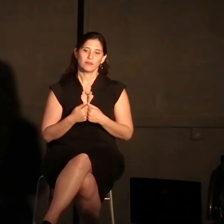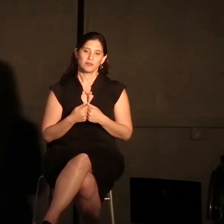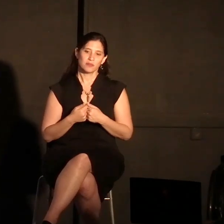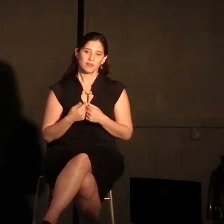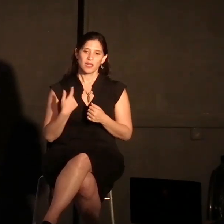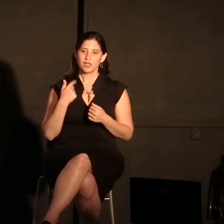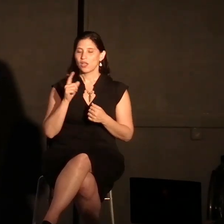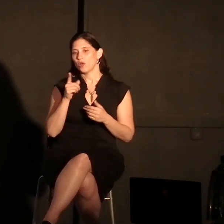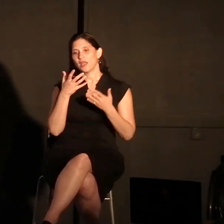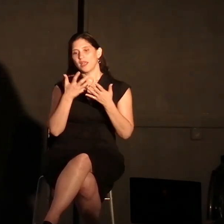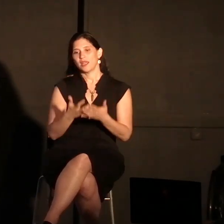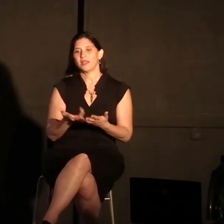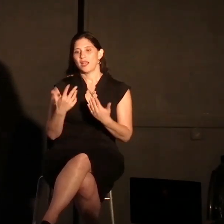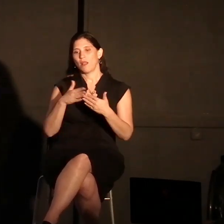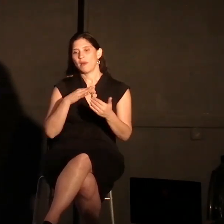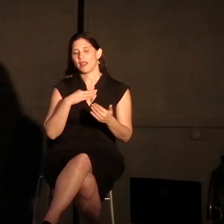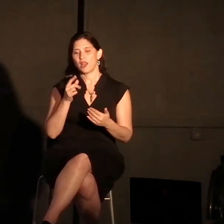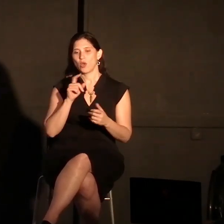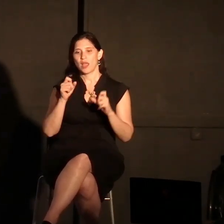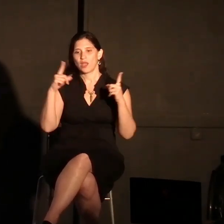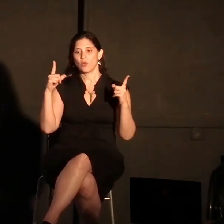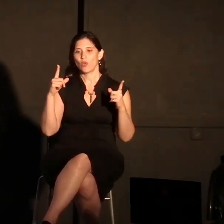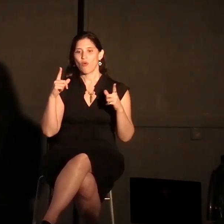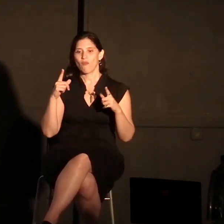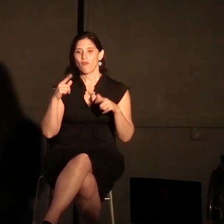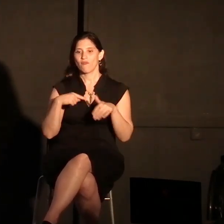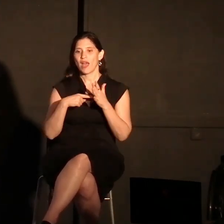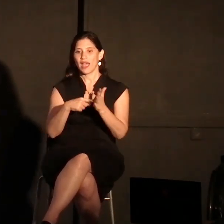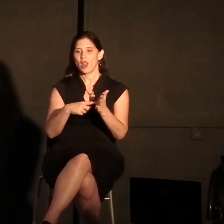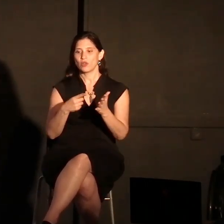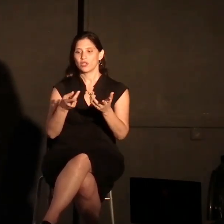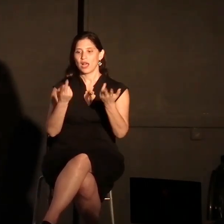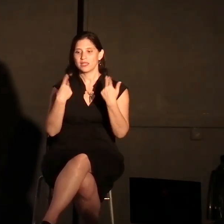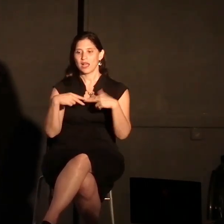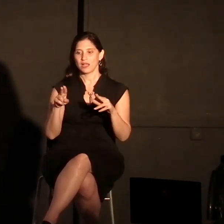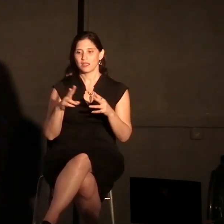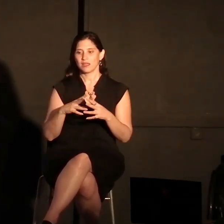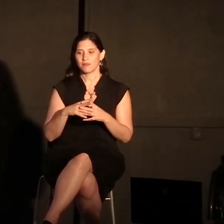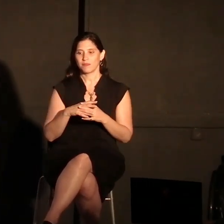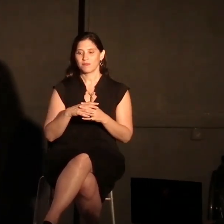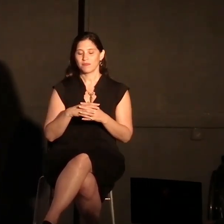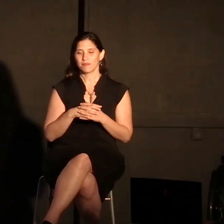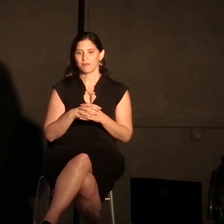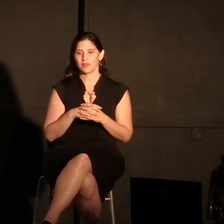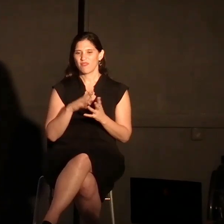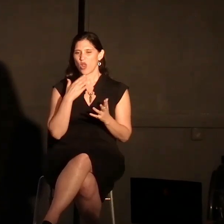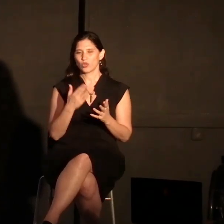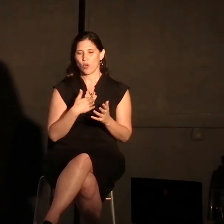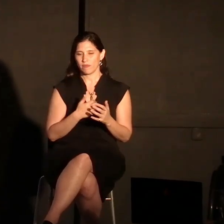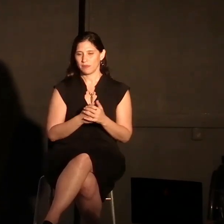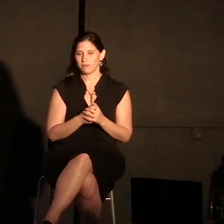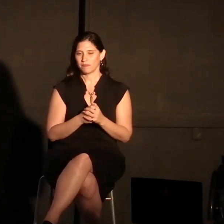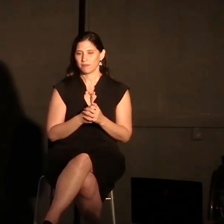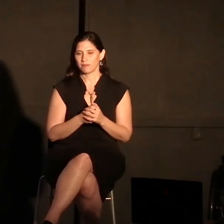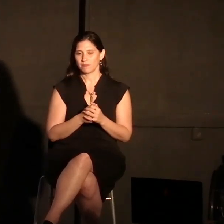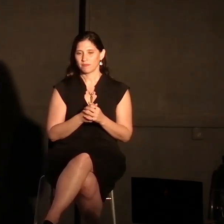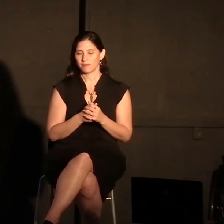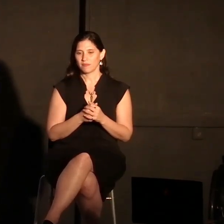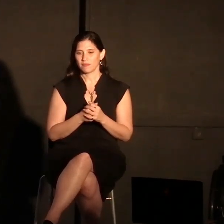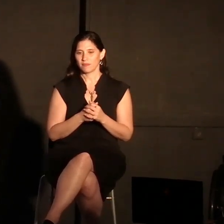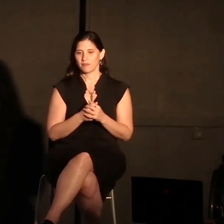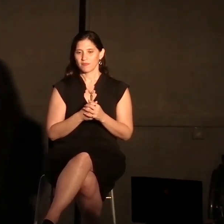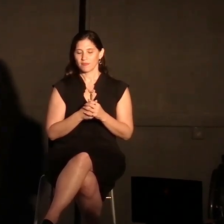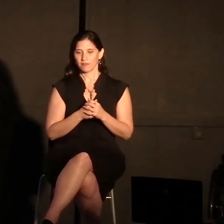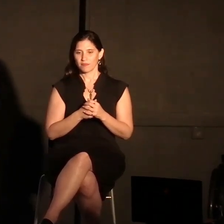נטל על בעלי אני לא יעיר אותו ויראה לו שחזרתי ולא טוב לי